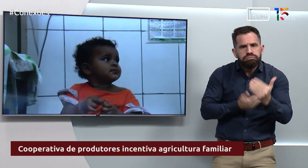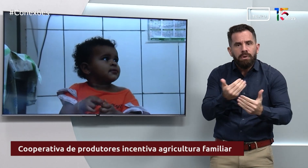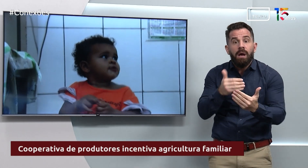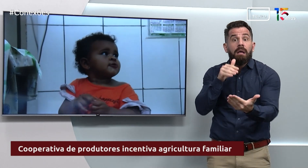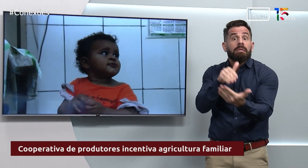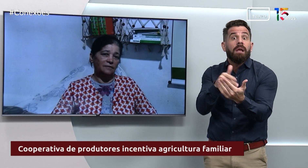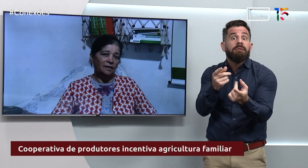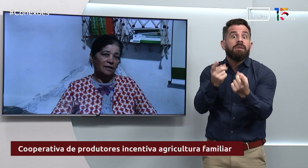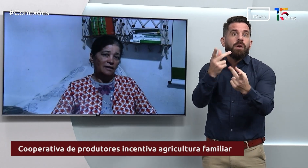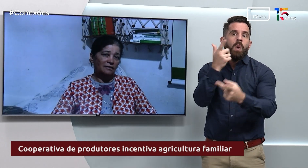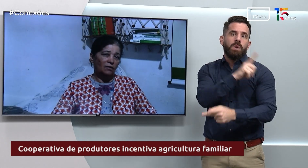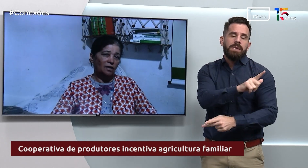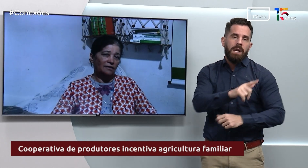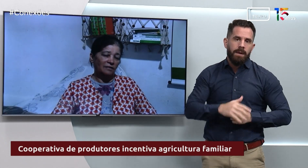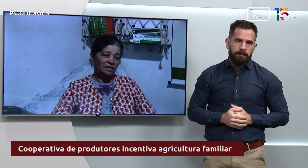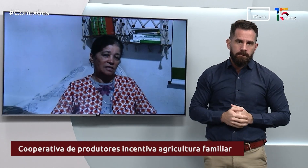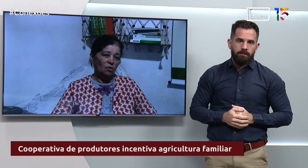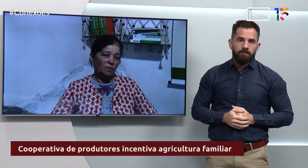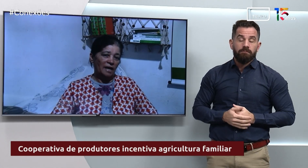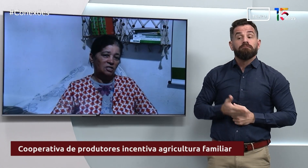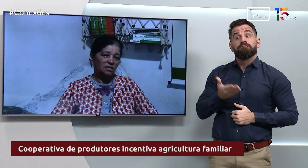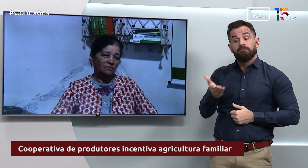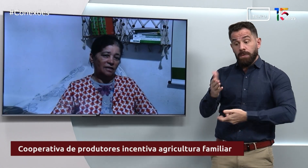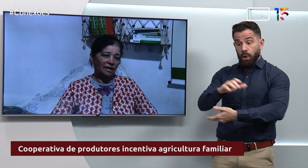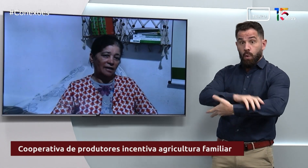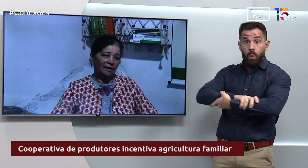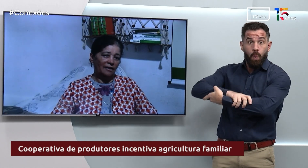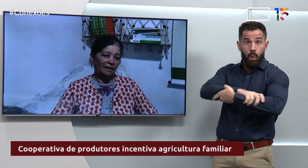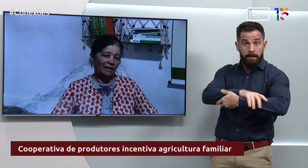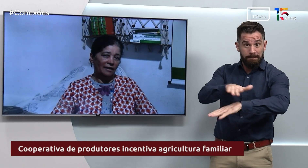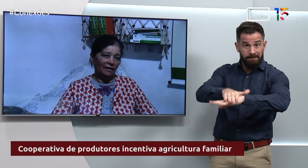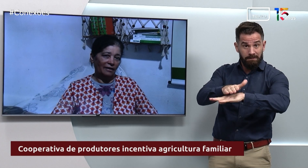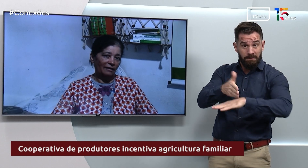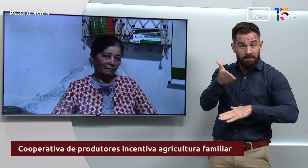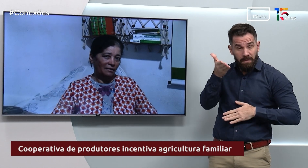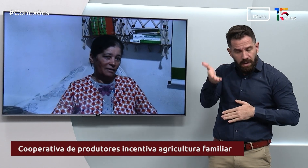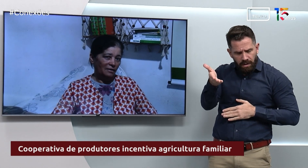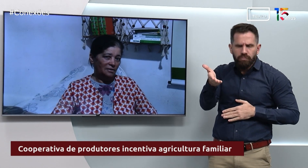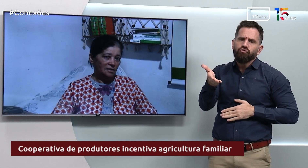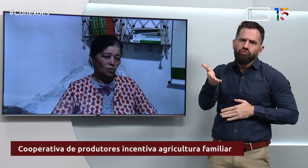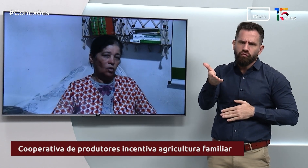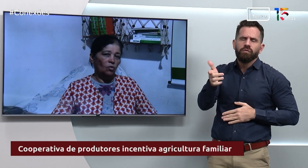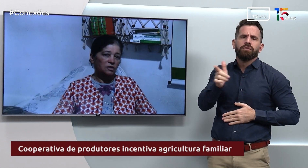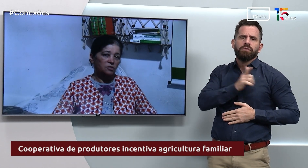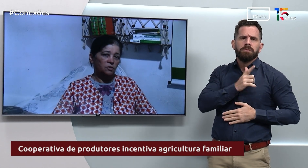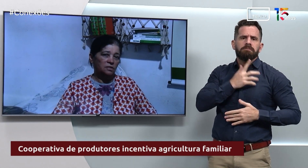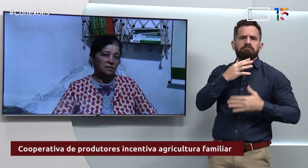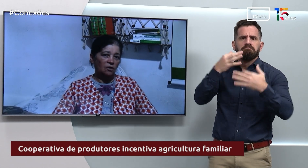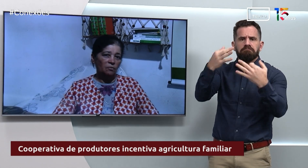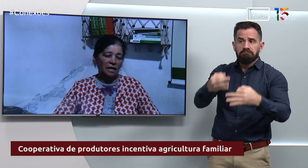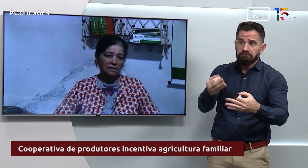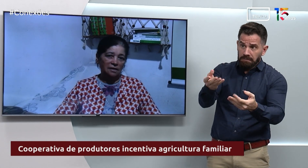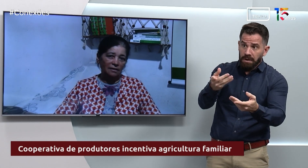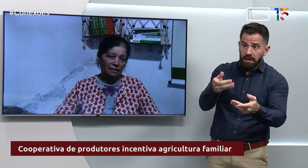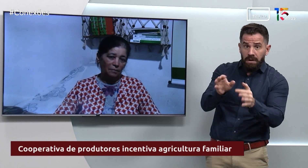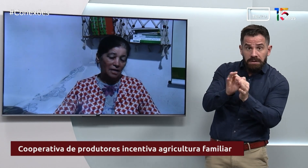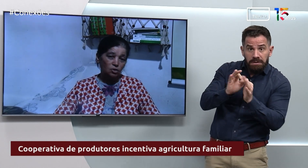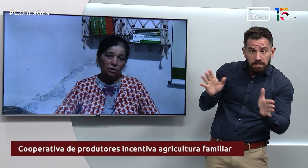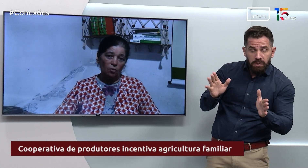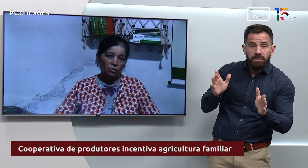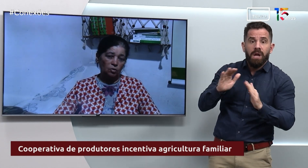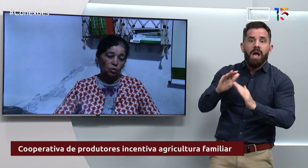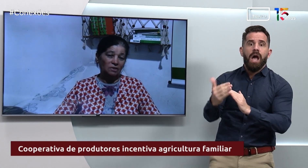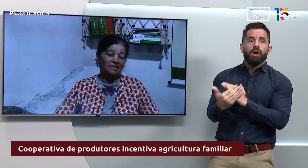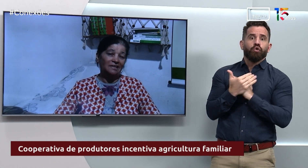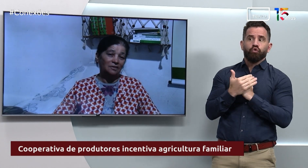venda. Então, através da cooperativa, né, ela se colocou à disposição para ser, né, para